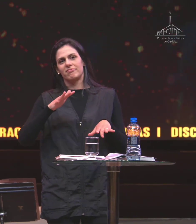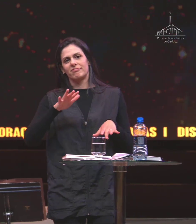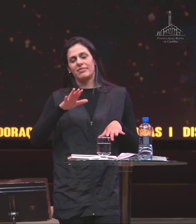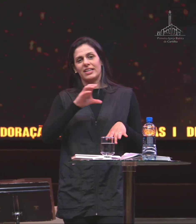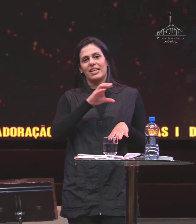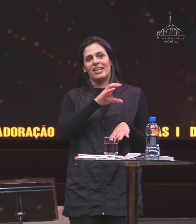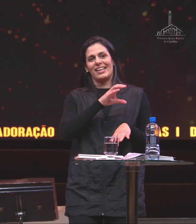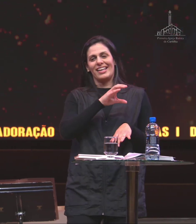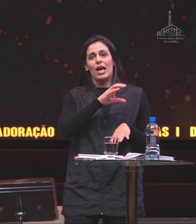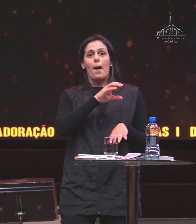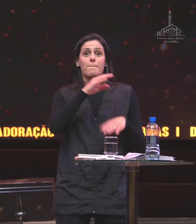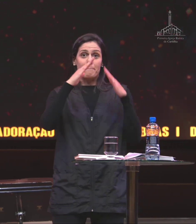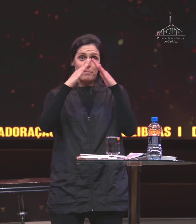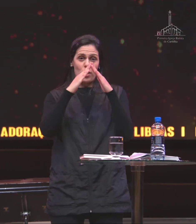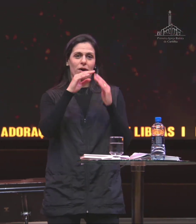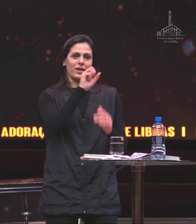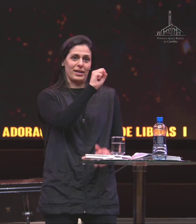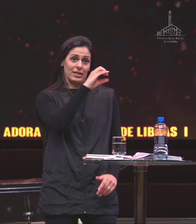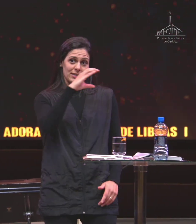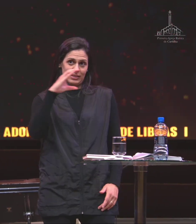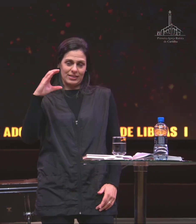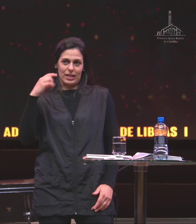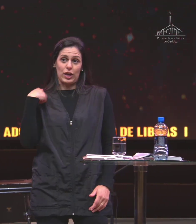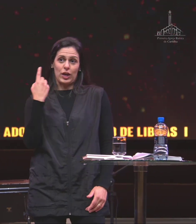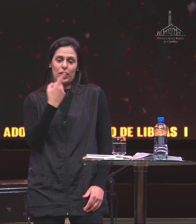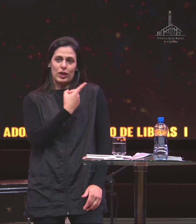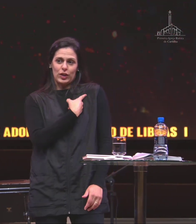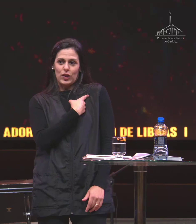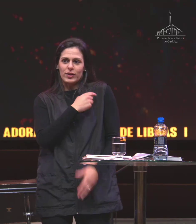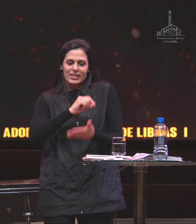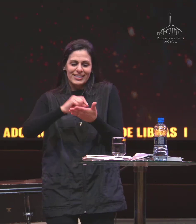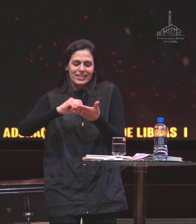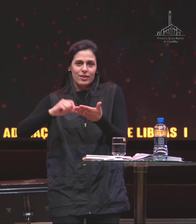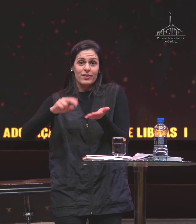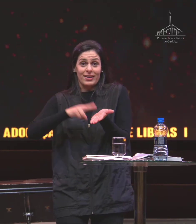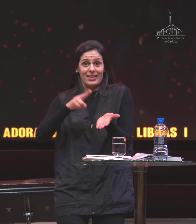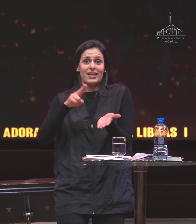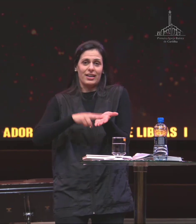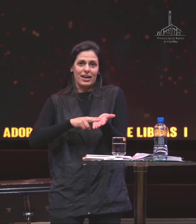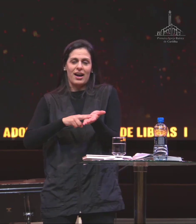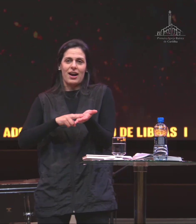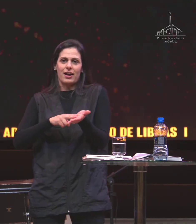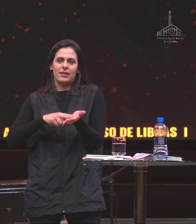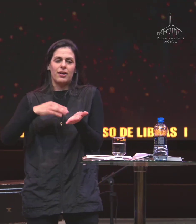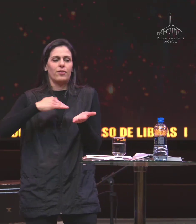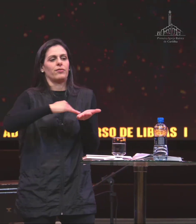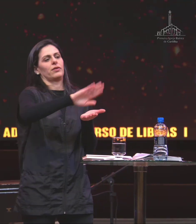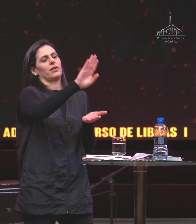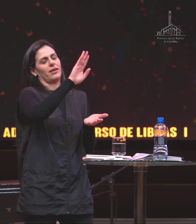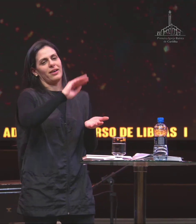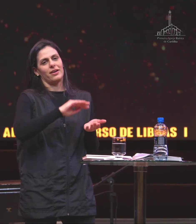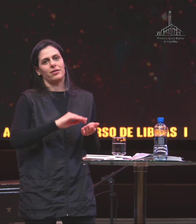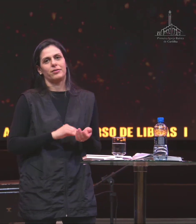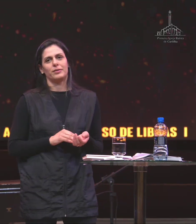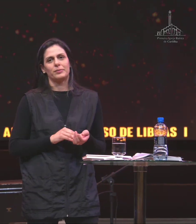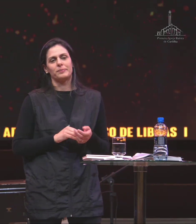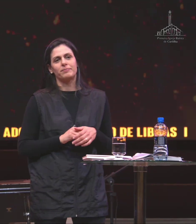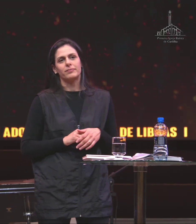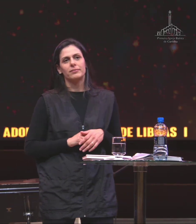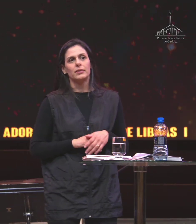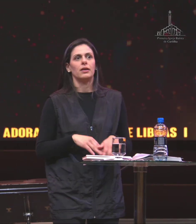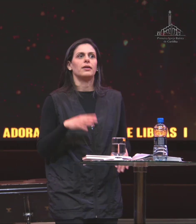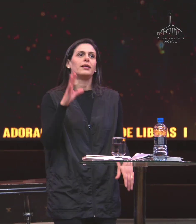papel. Os pensamentos eu devia manter para mim mesma, mas eu falo em voz alta. Quem aqui faz isso? Às vezes eu estou assim,